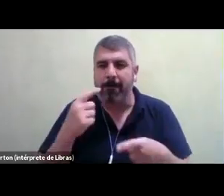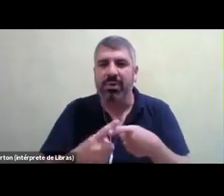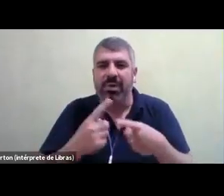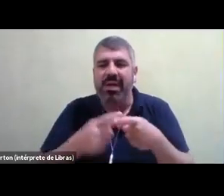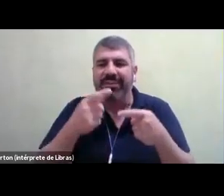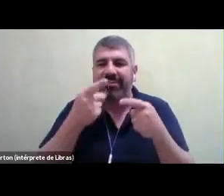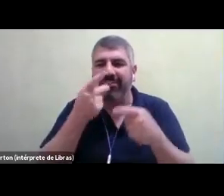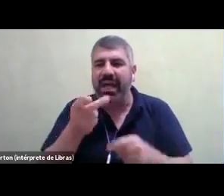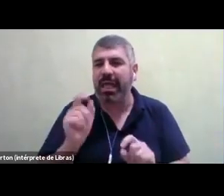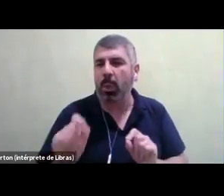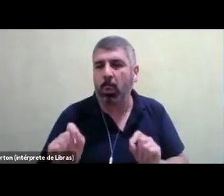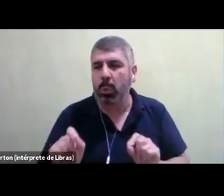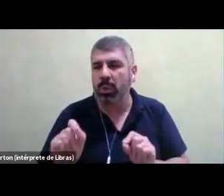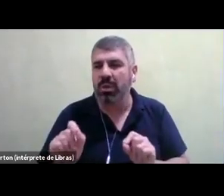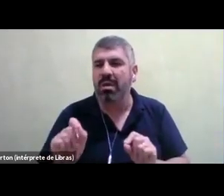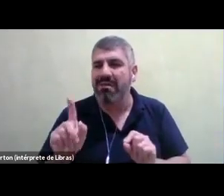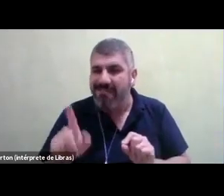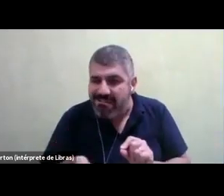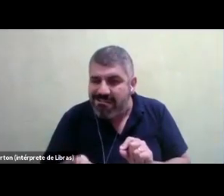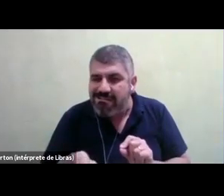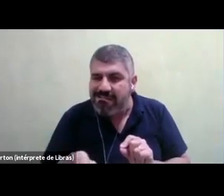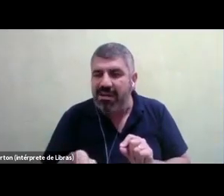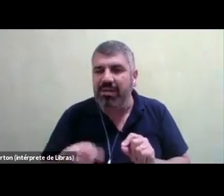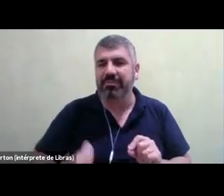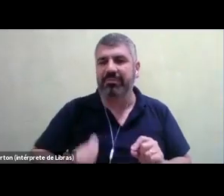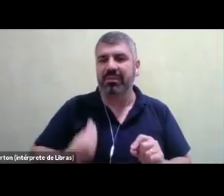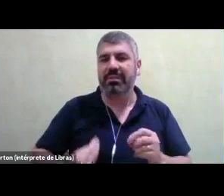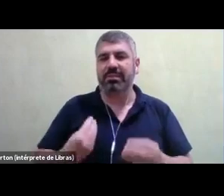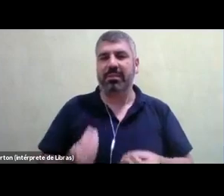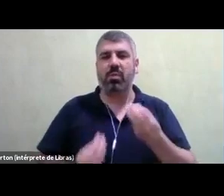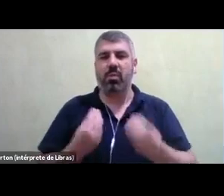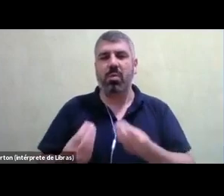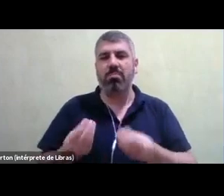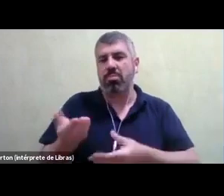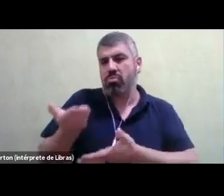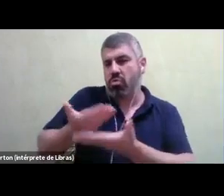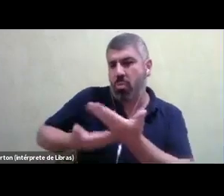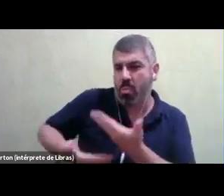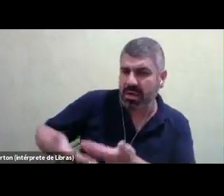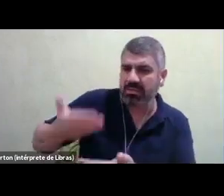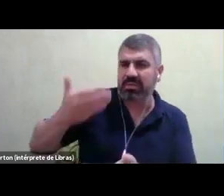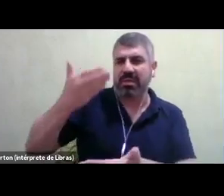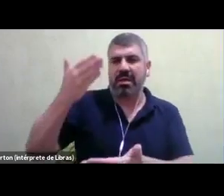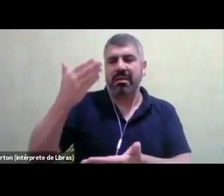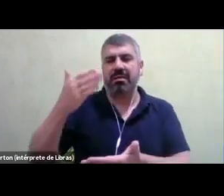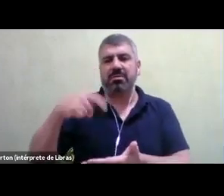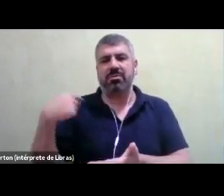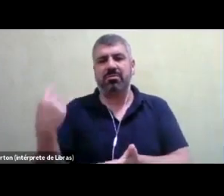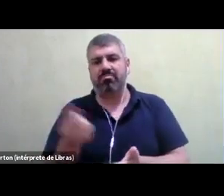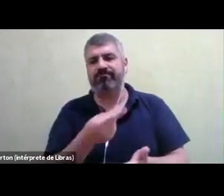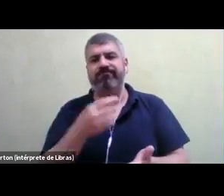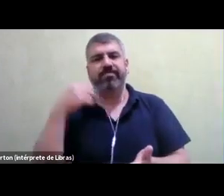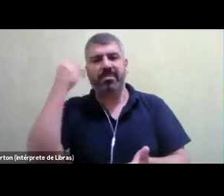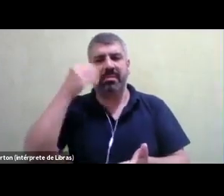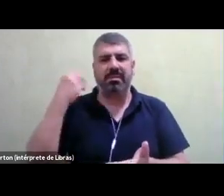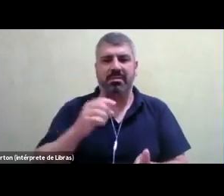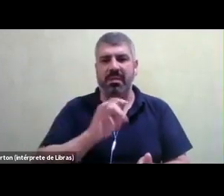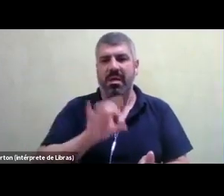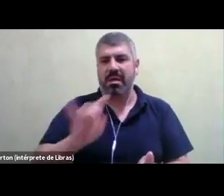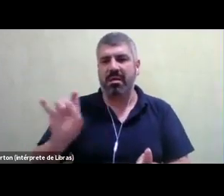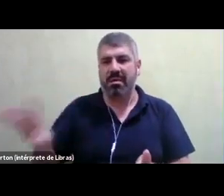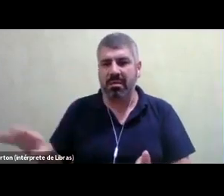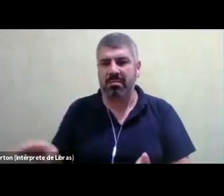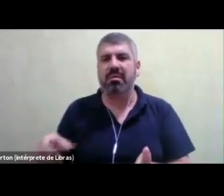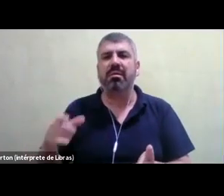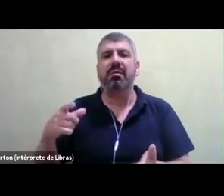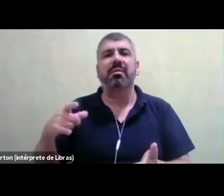né, essa vivência que nós temos aqui, esse compartilhar, né, esses saberes que nós temos aqui, as experiências que nós temos